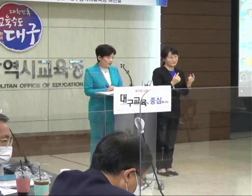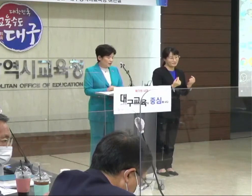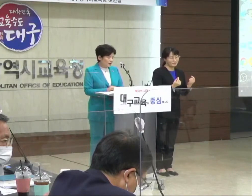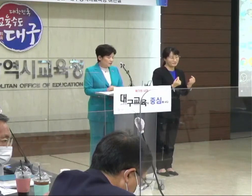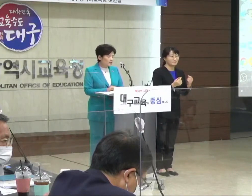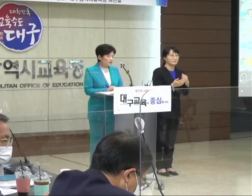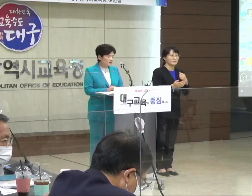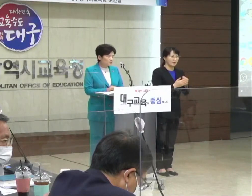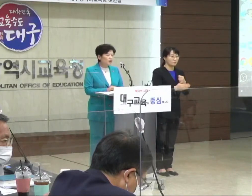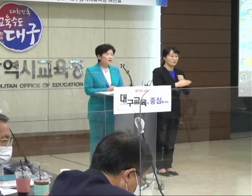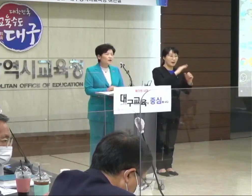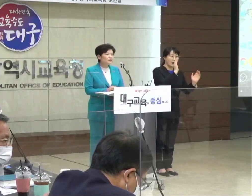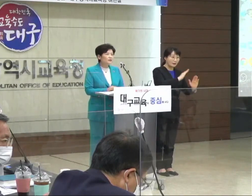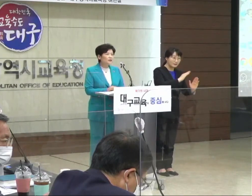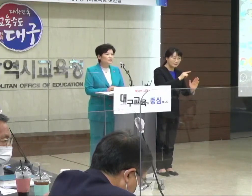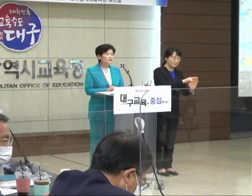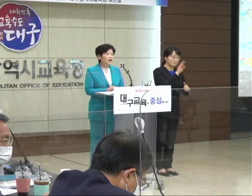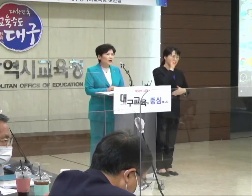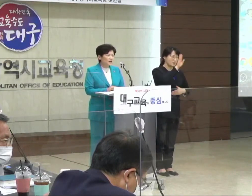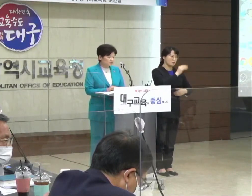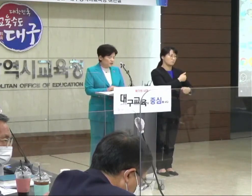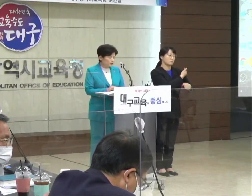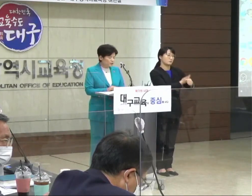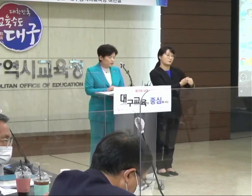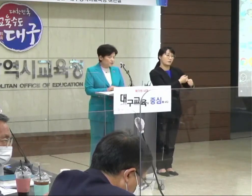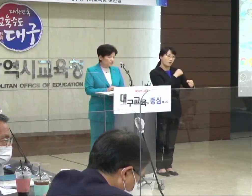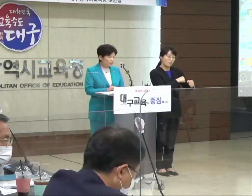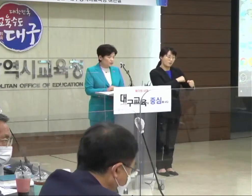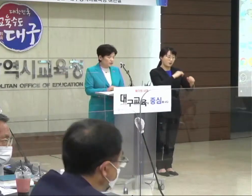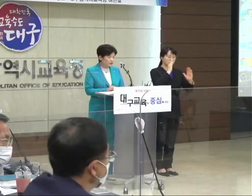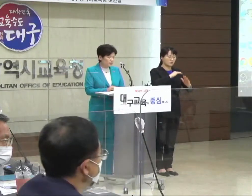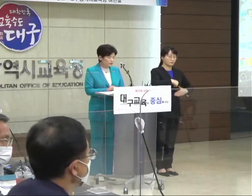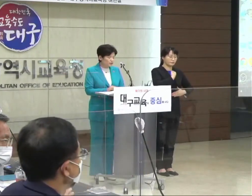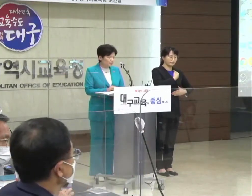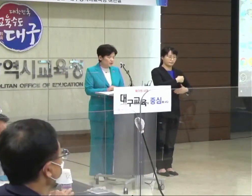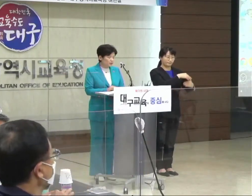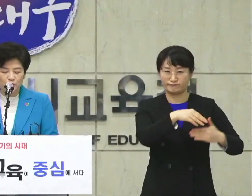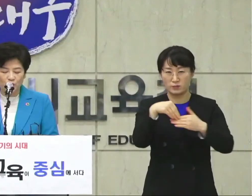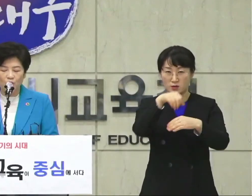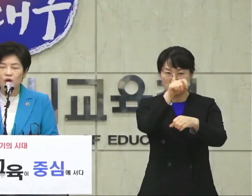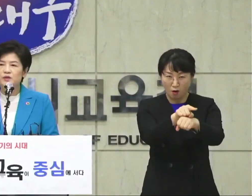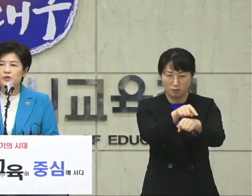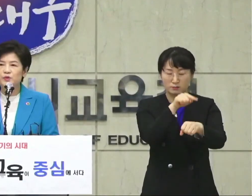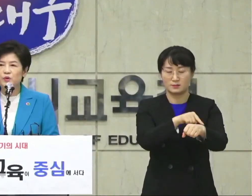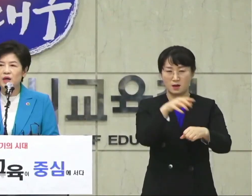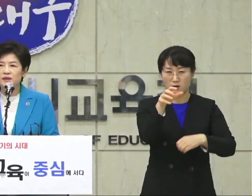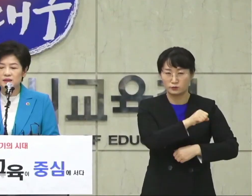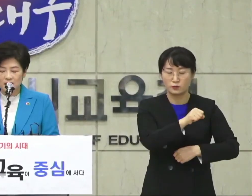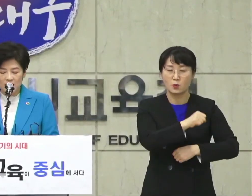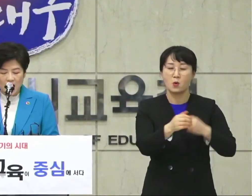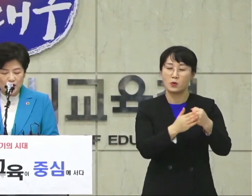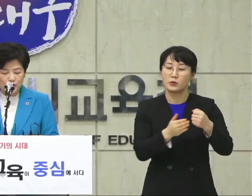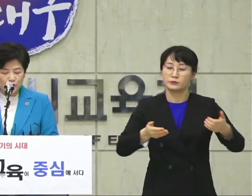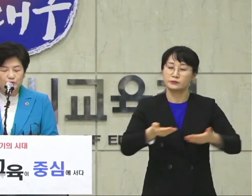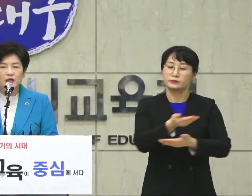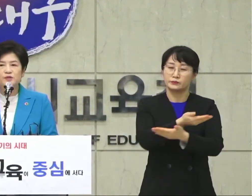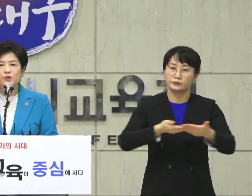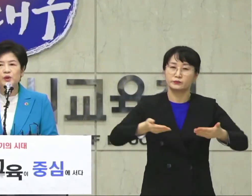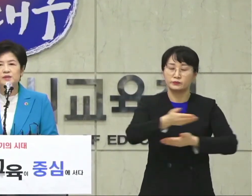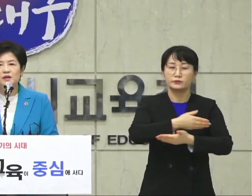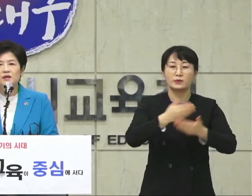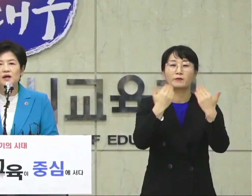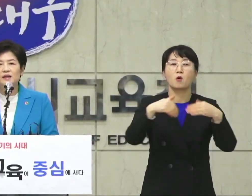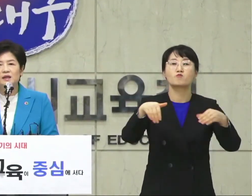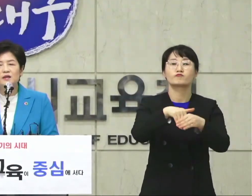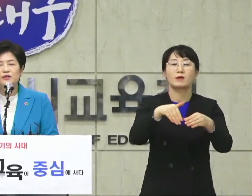아이들입니다. 학생들의 미래 역량은 학생 주도성 교육을 중심에 두고 소통하는 학교